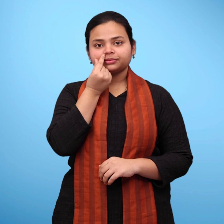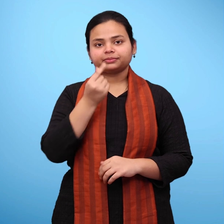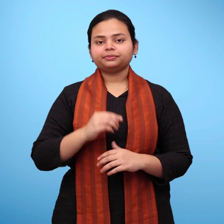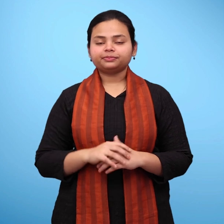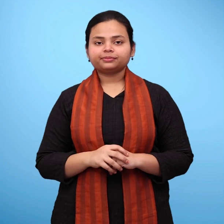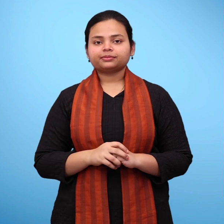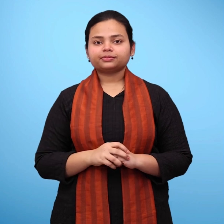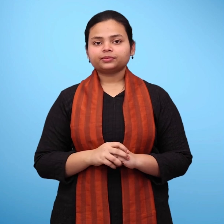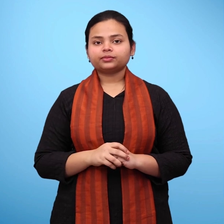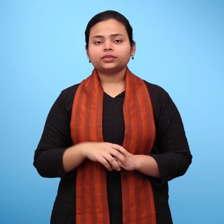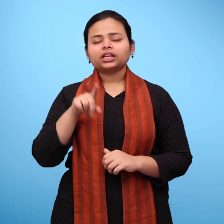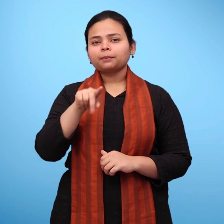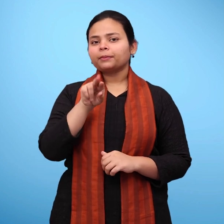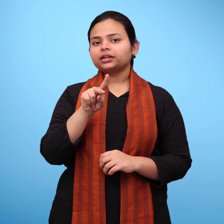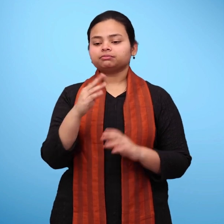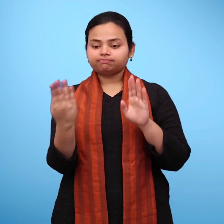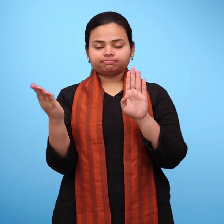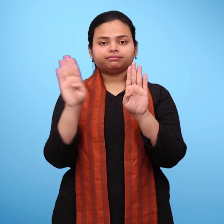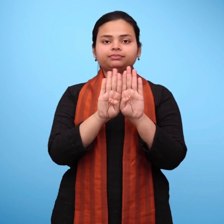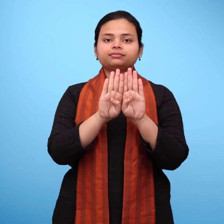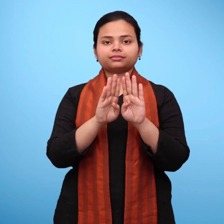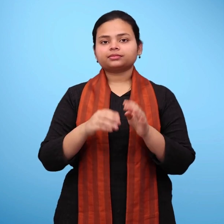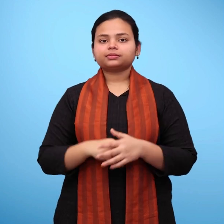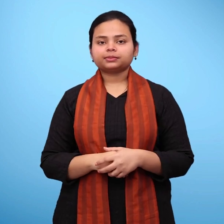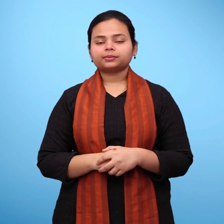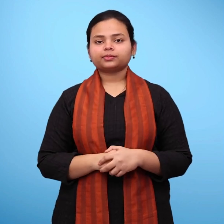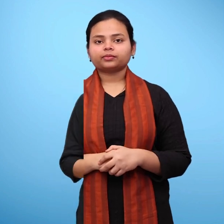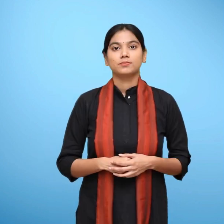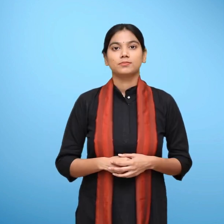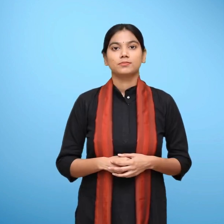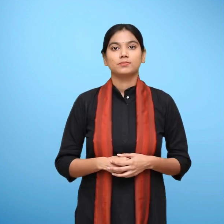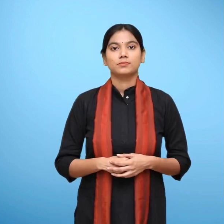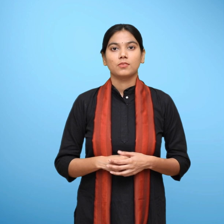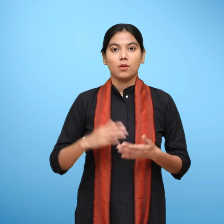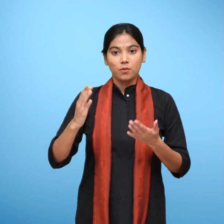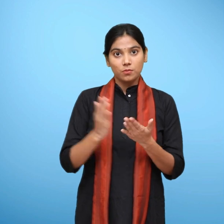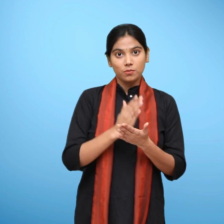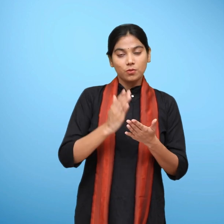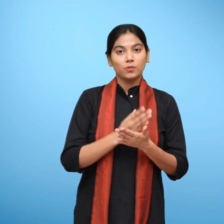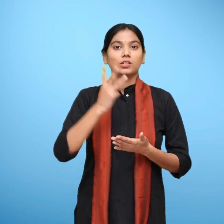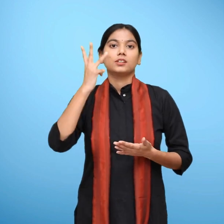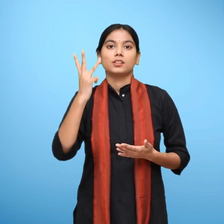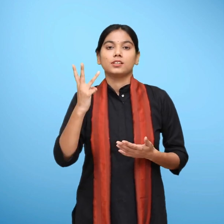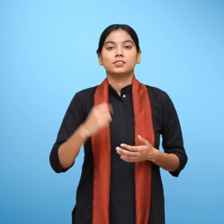किवाड़ किवाड़ को दरवाजा भी कहा जाता है पृष्ठ संख्या तीन